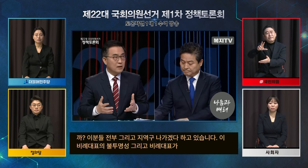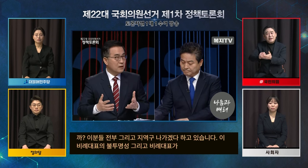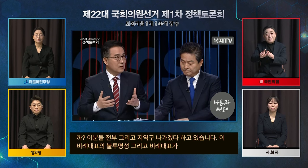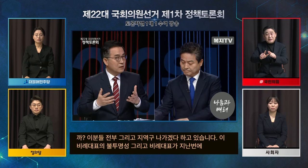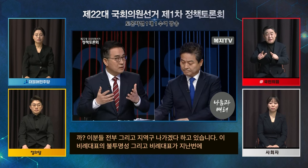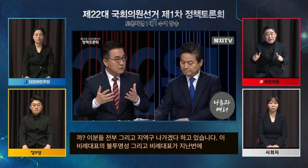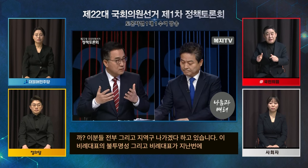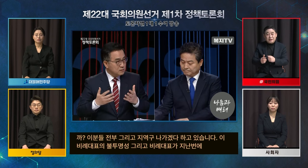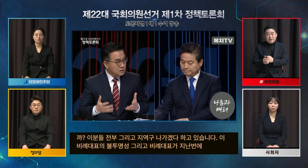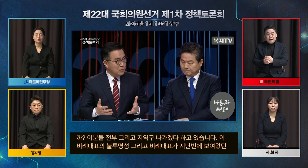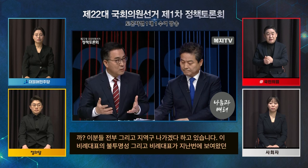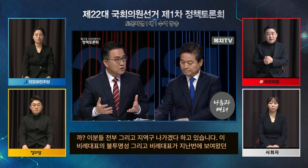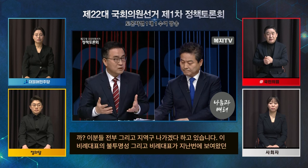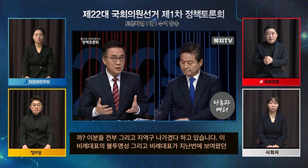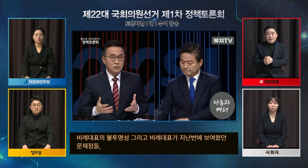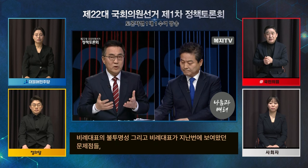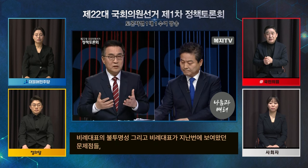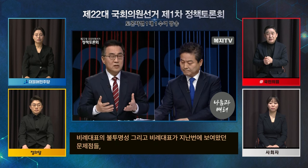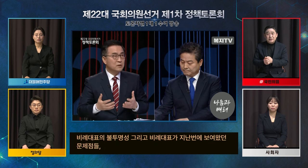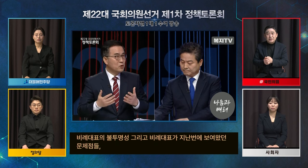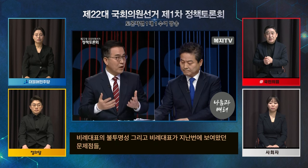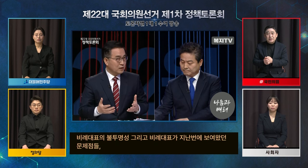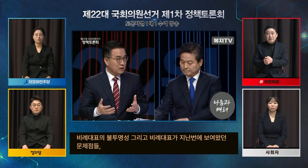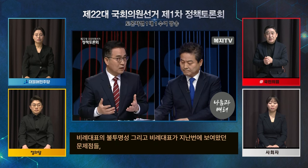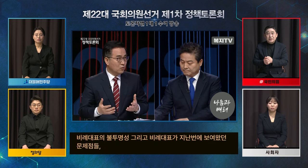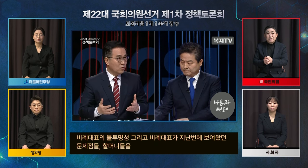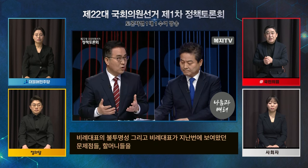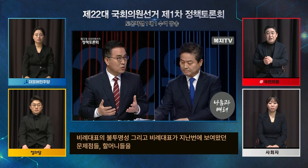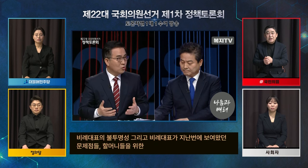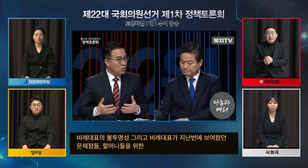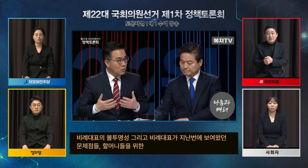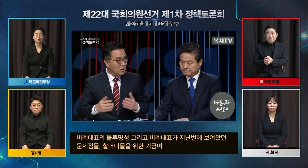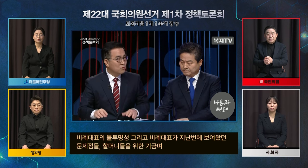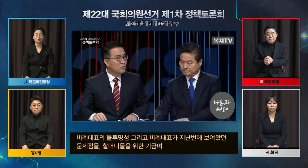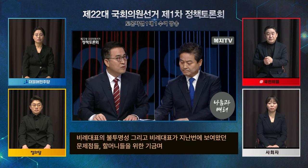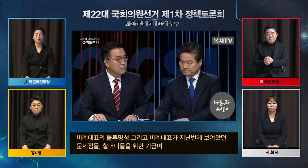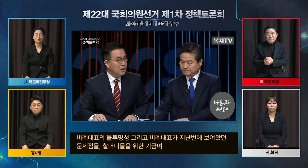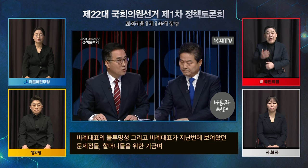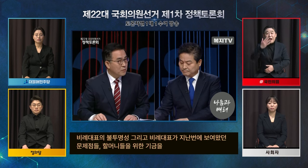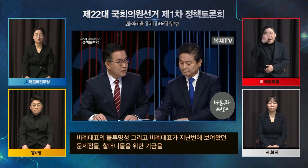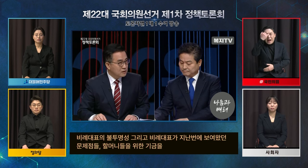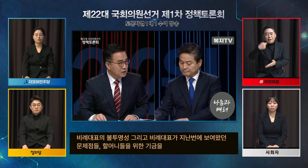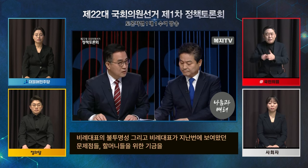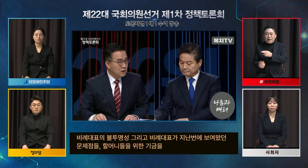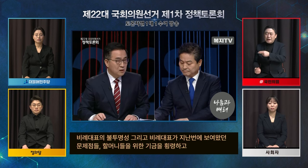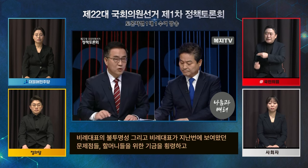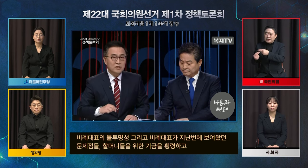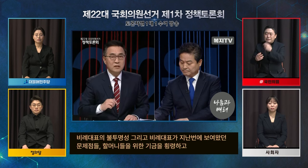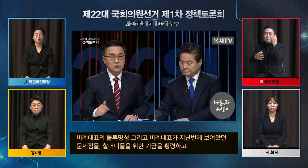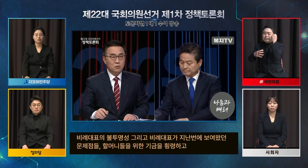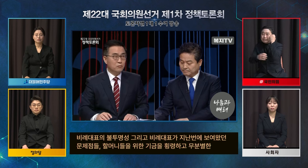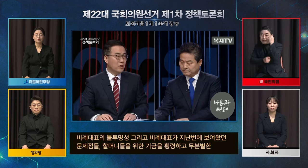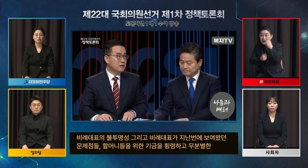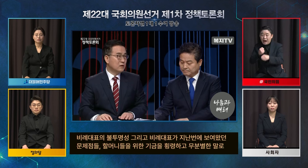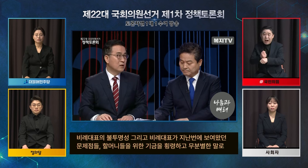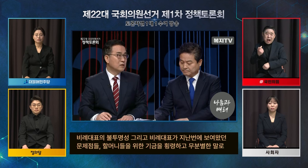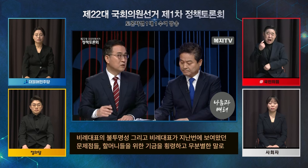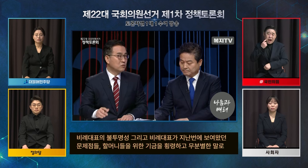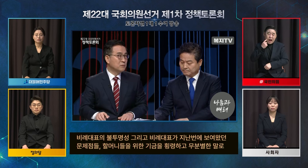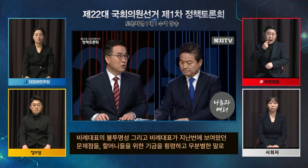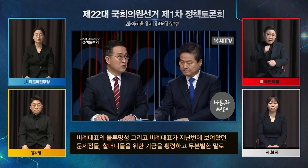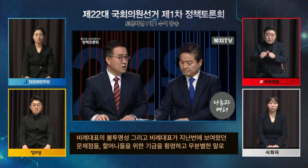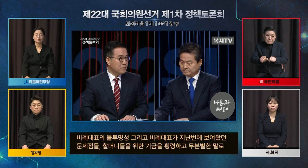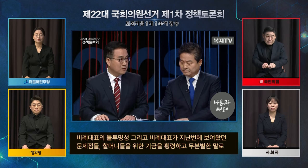할머니들의 할머니들을 위한 기금을 횡령하고 또 무분별한 말로 파당적인 허위사실로 공포해서